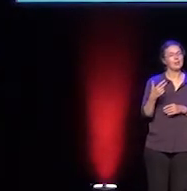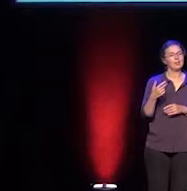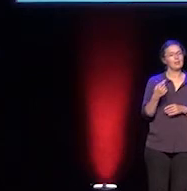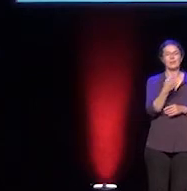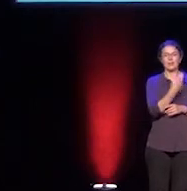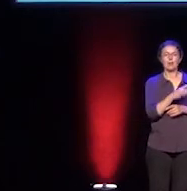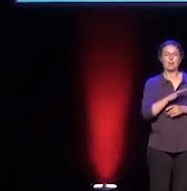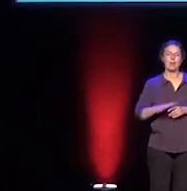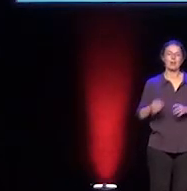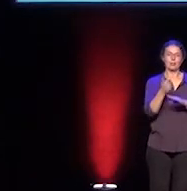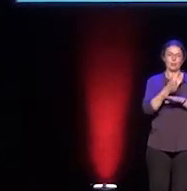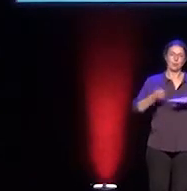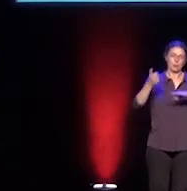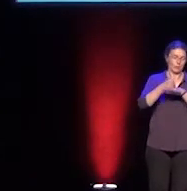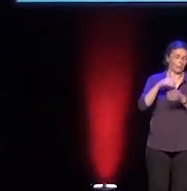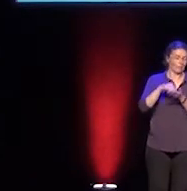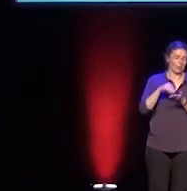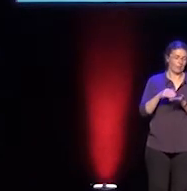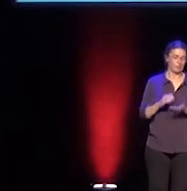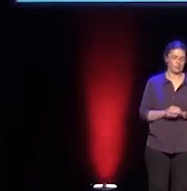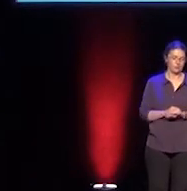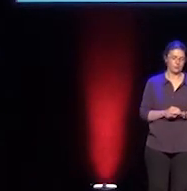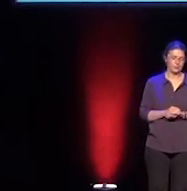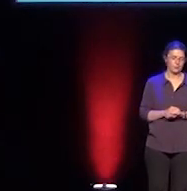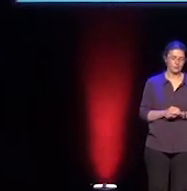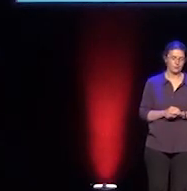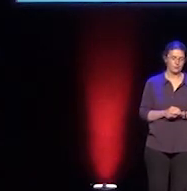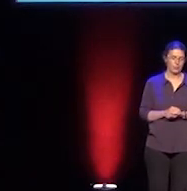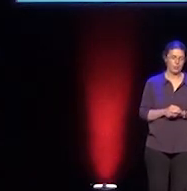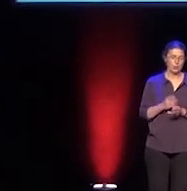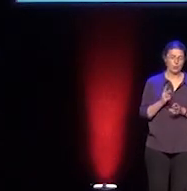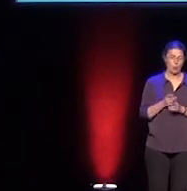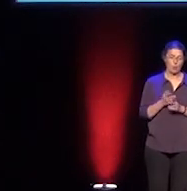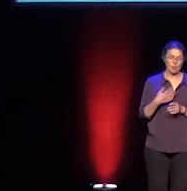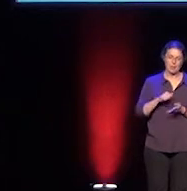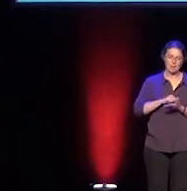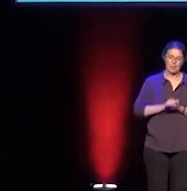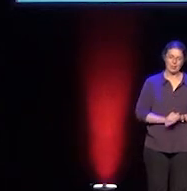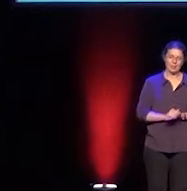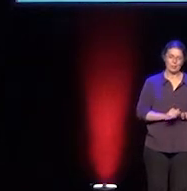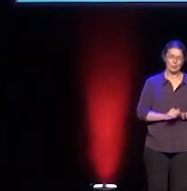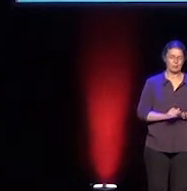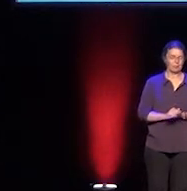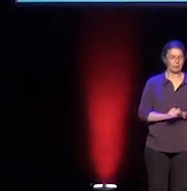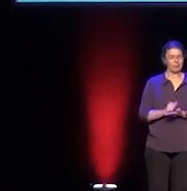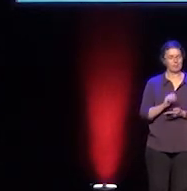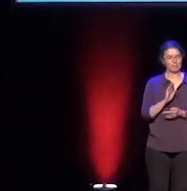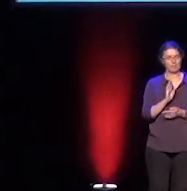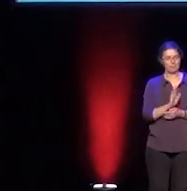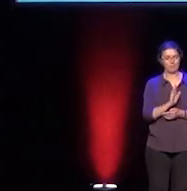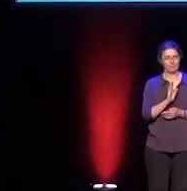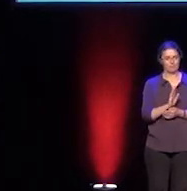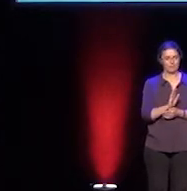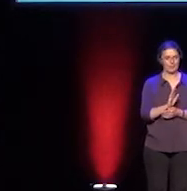dem Landesvorstand an. Noch beeindruckender ist allerdings seine, wie ich es nennen möchte,